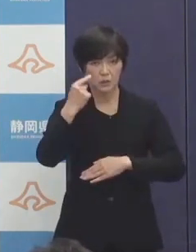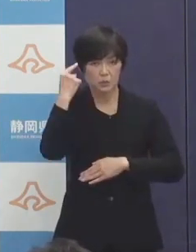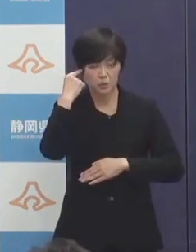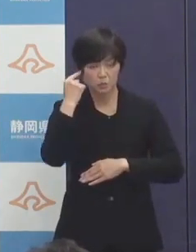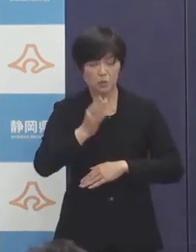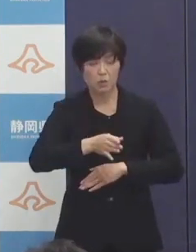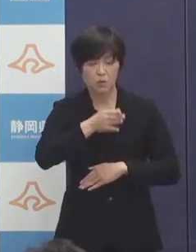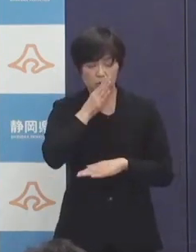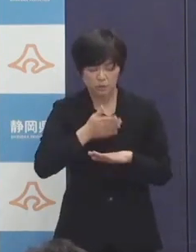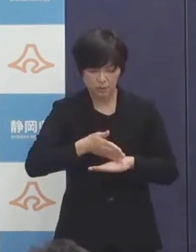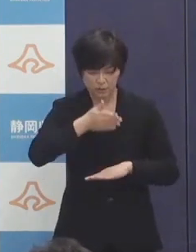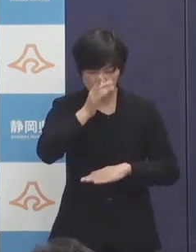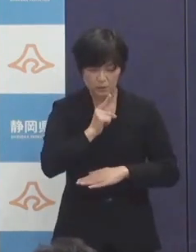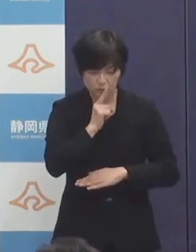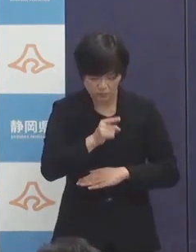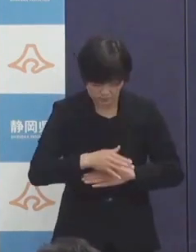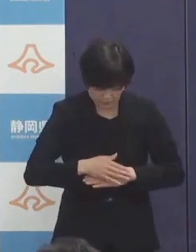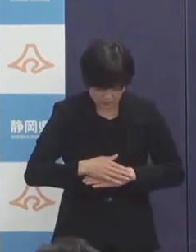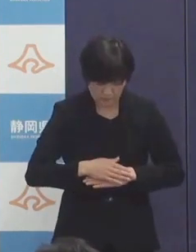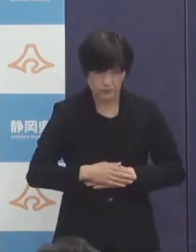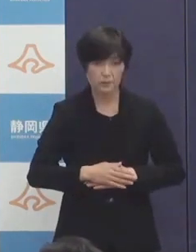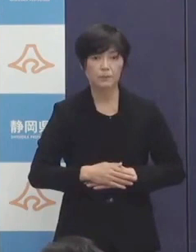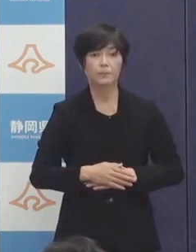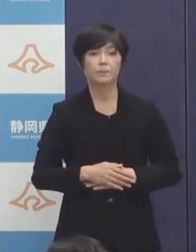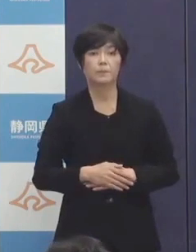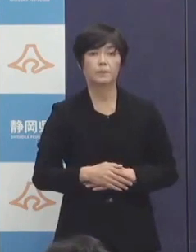誠にありがとうございました。